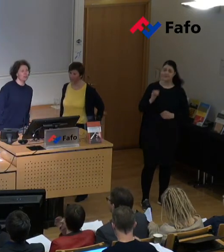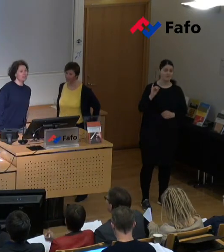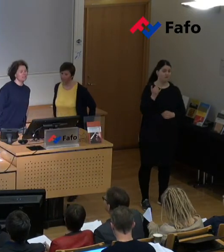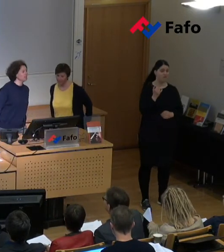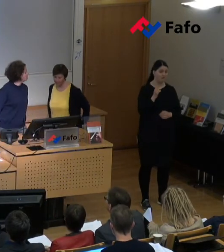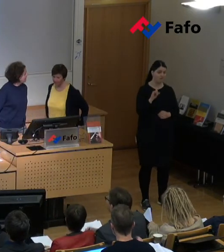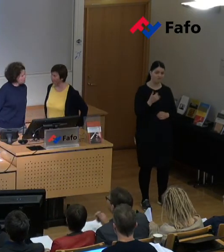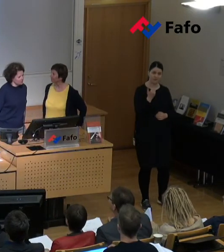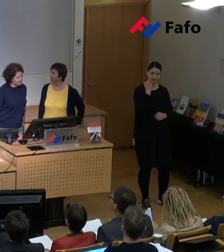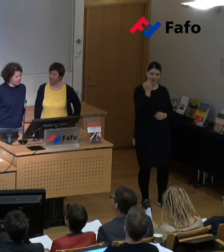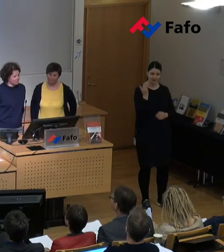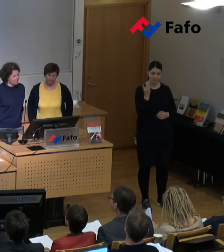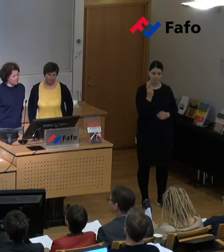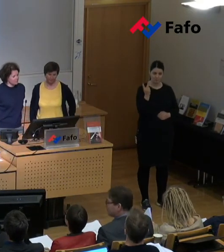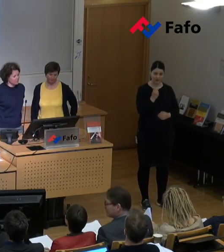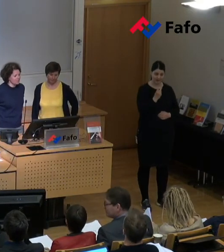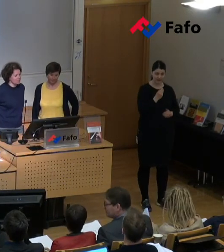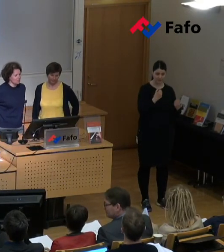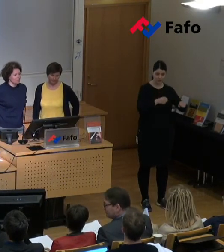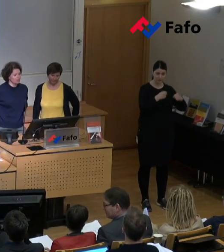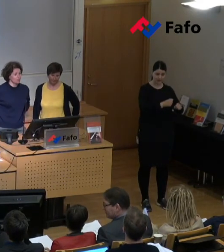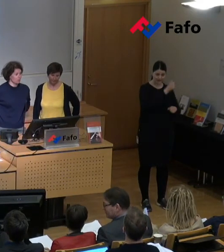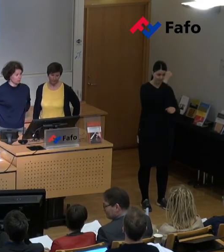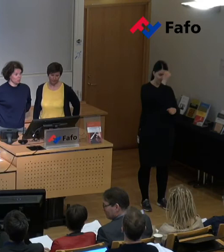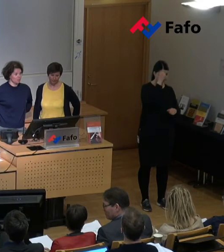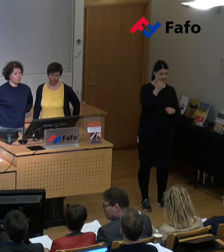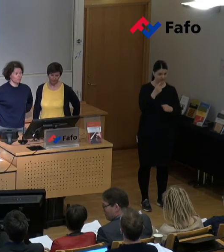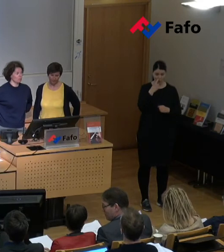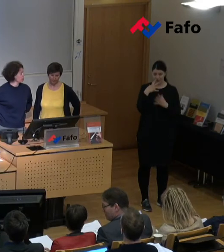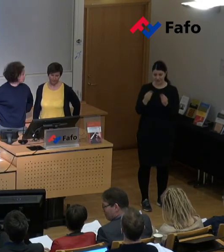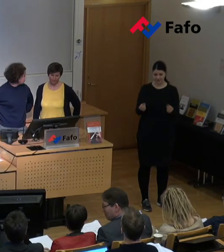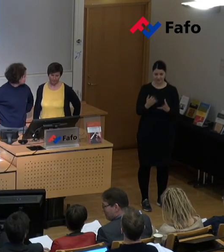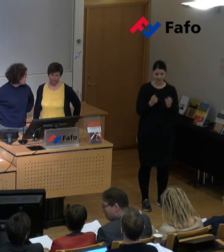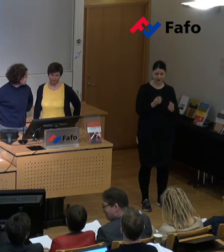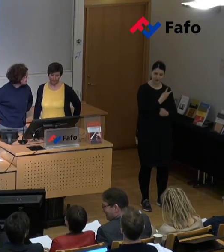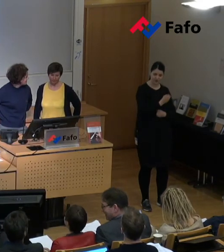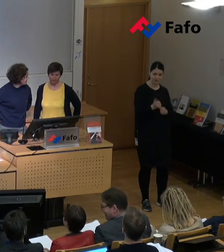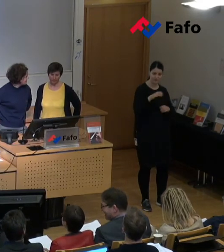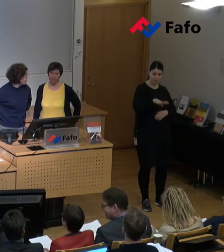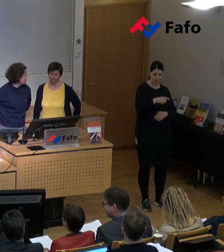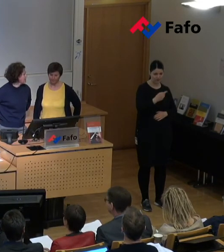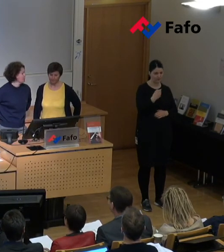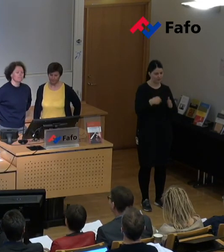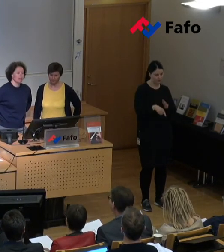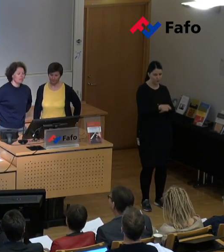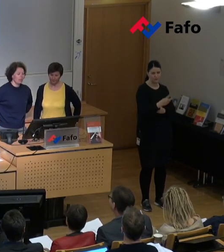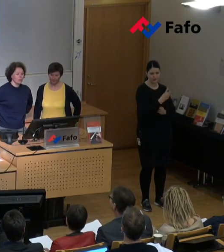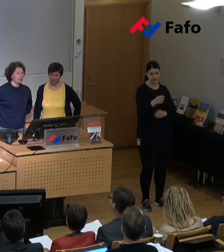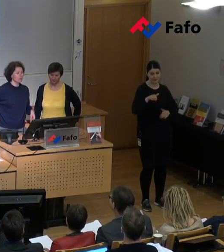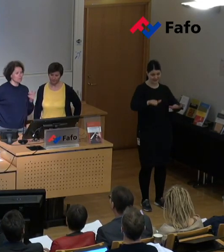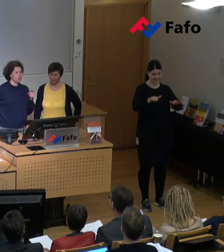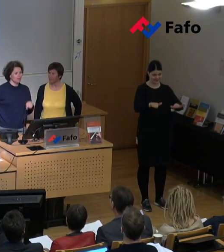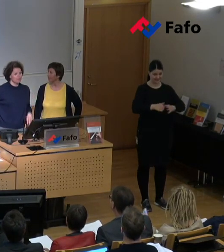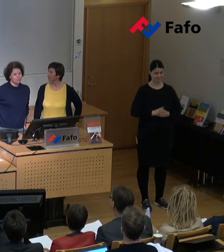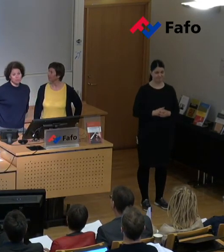Ja, vi har jo vært begge prosjekter I Bergen og I Sandnes fra 2014 ut 2016. Vi